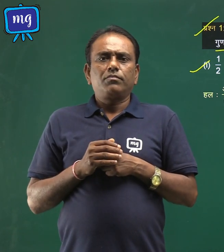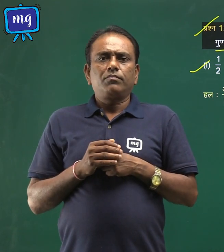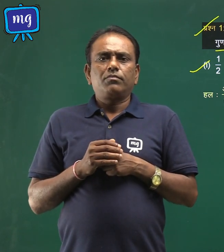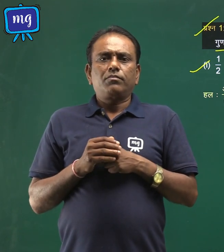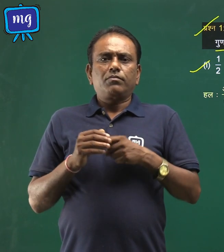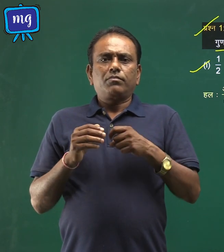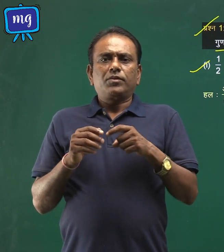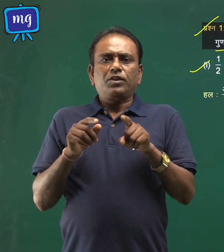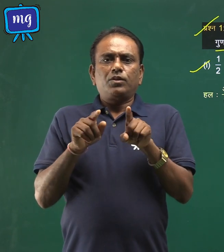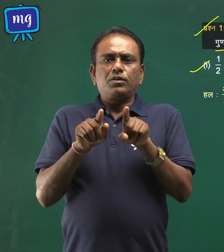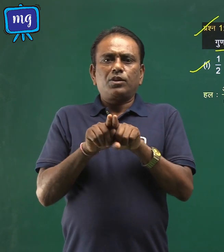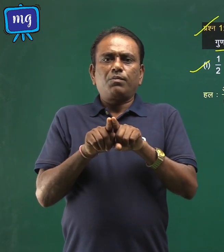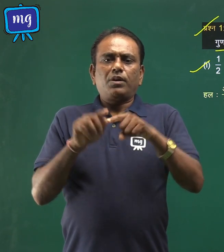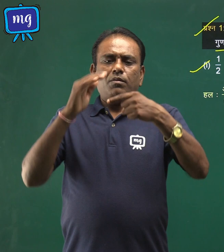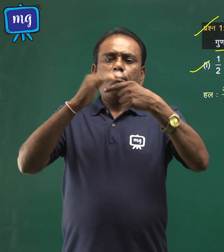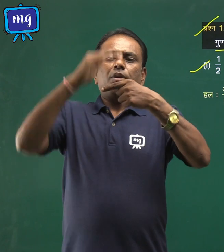तुल्य भिन्न बनाते समय